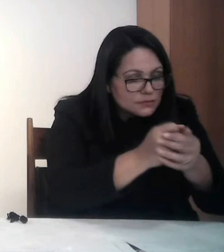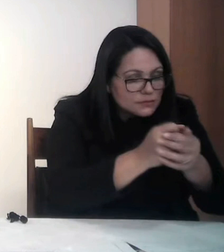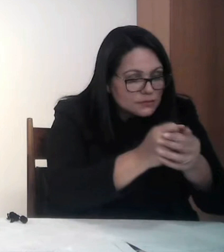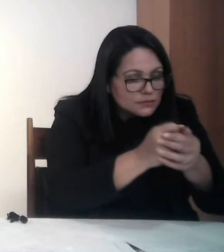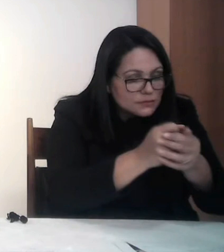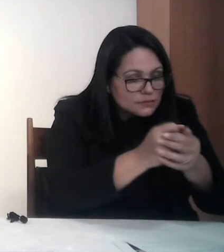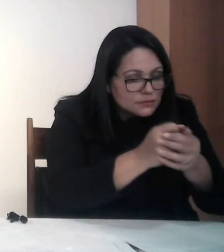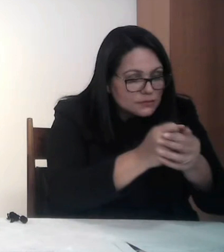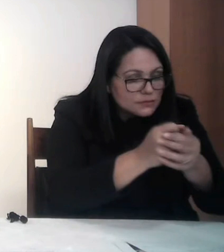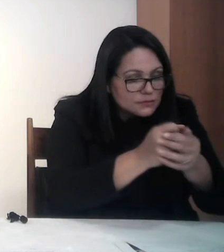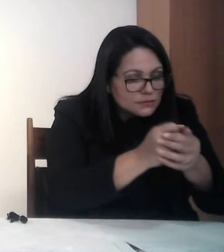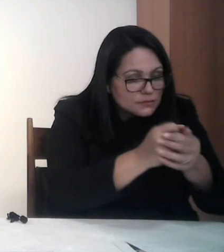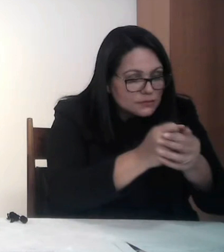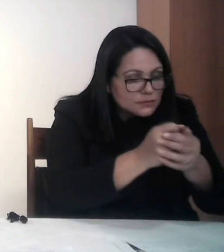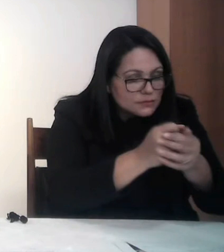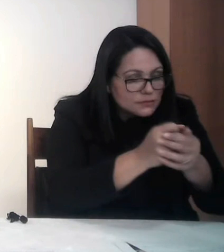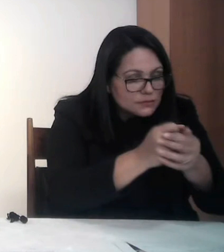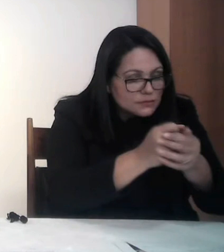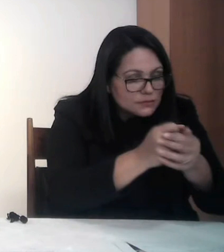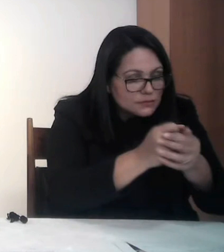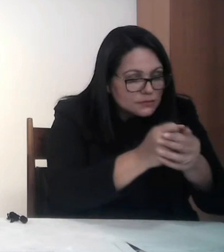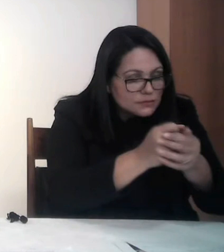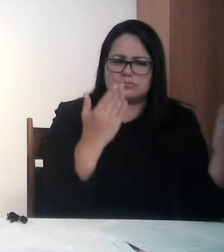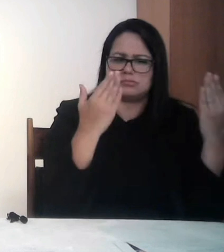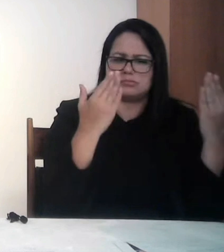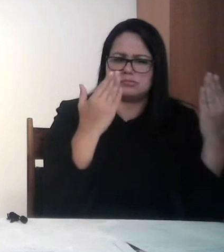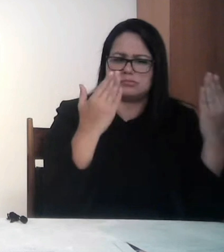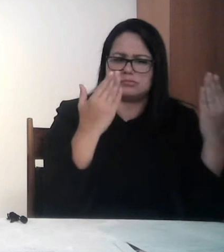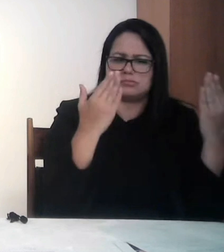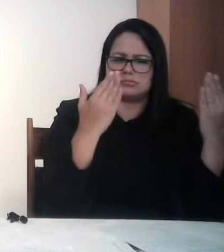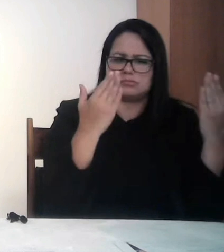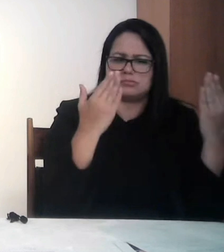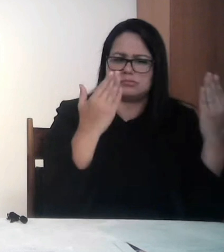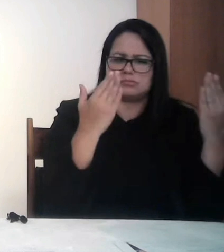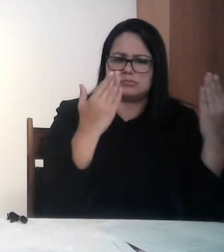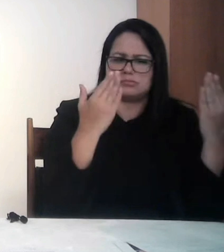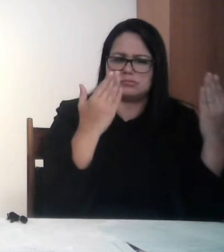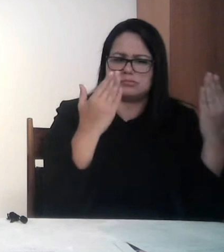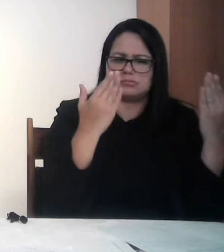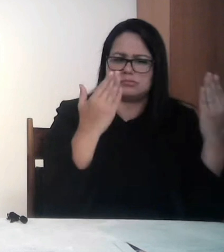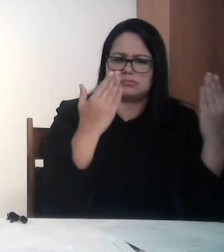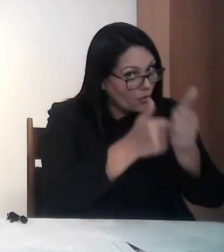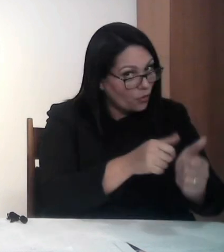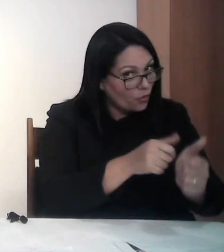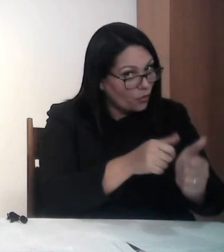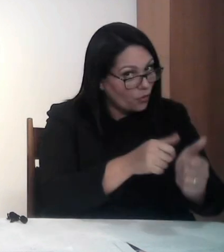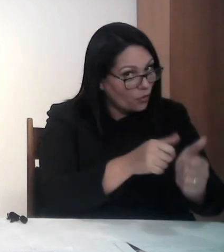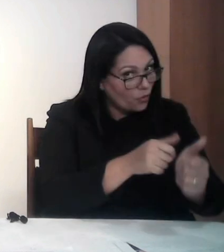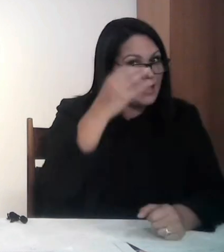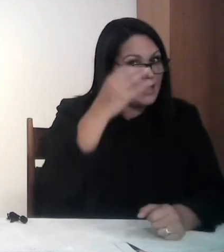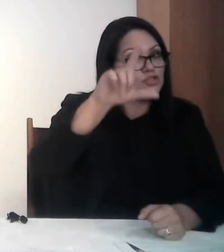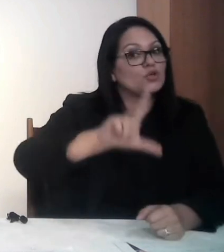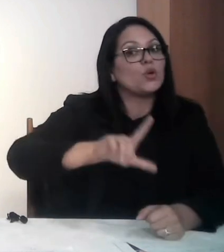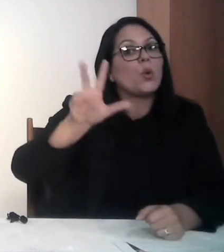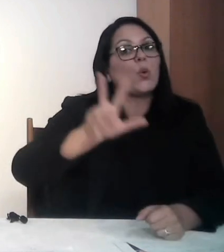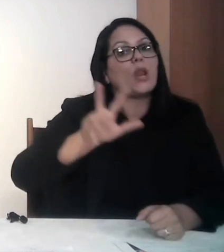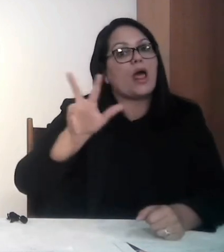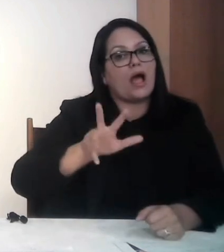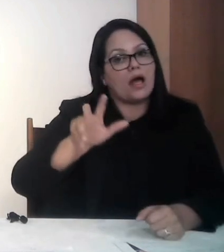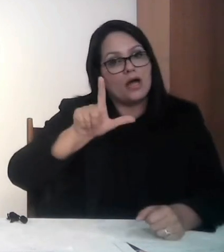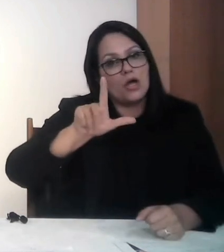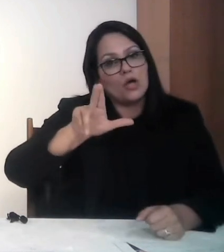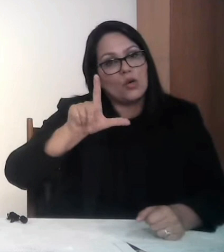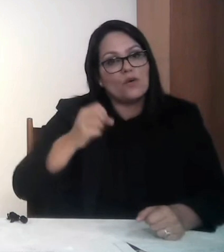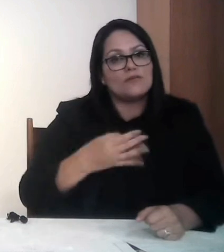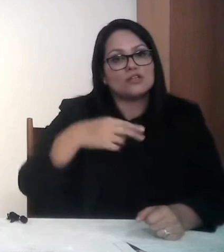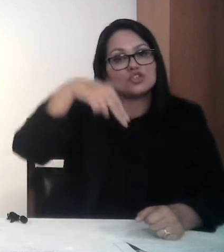eleições sob suspeição. Não podemos. Vocês estão acompanhando, por exemplo, a viagem do Lula para o Nordeste. Eu